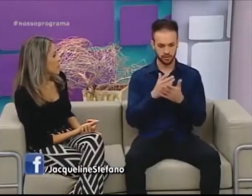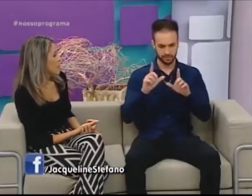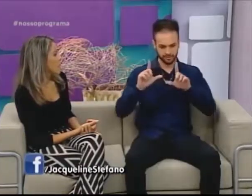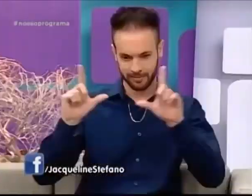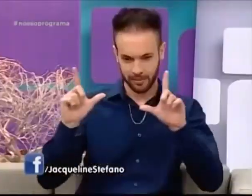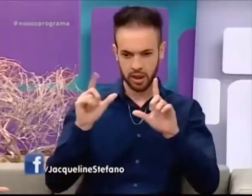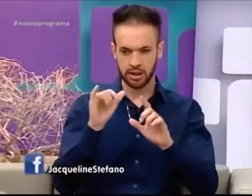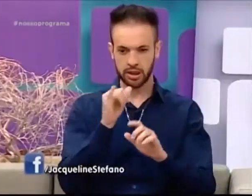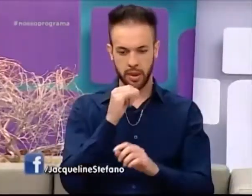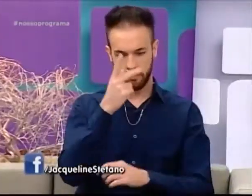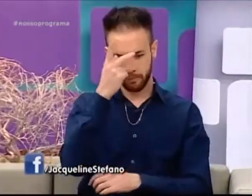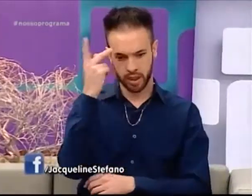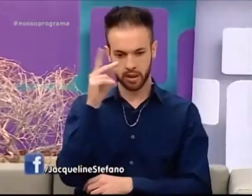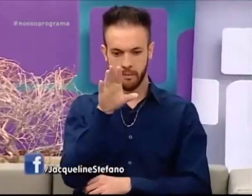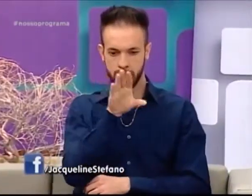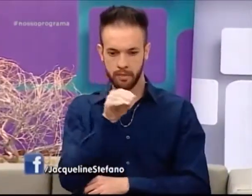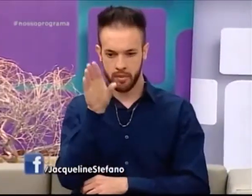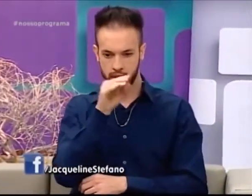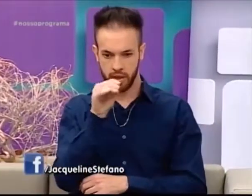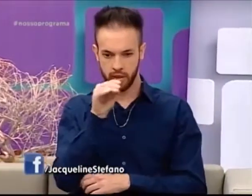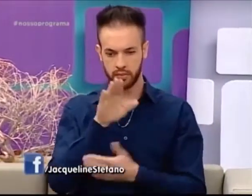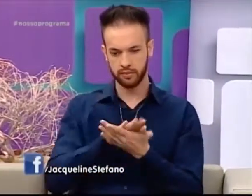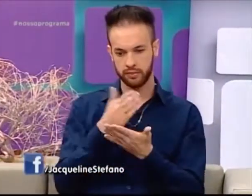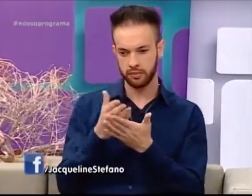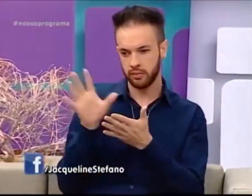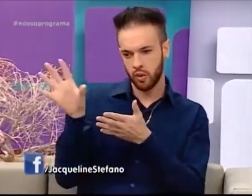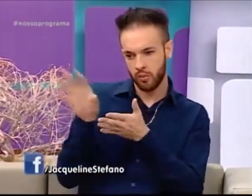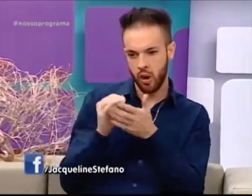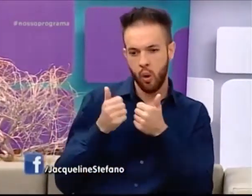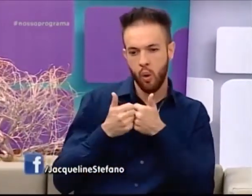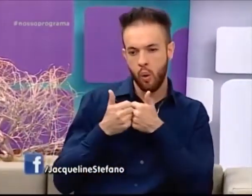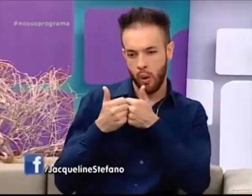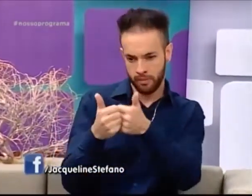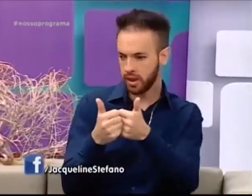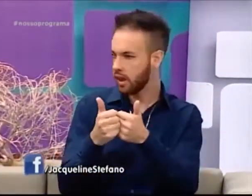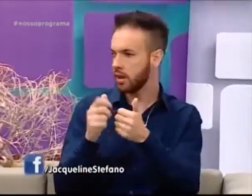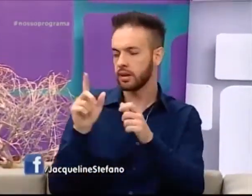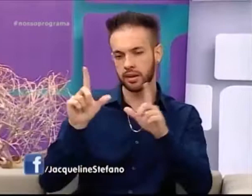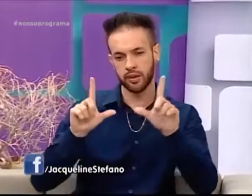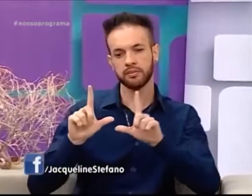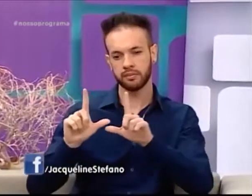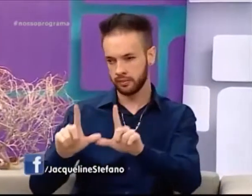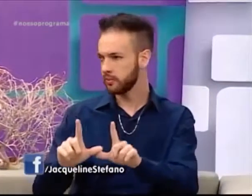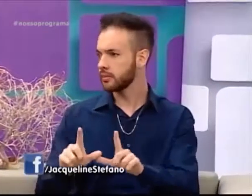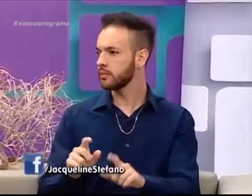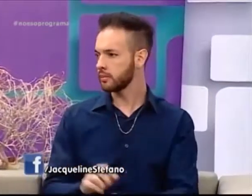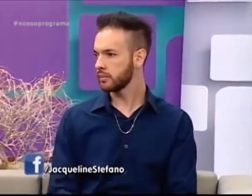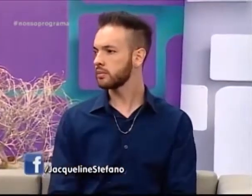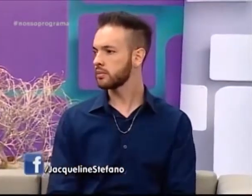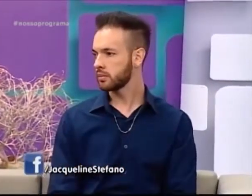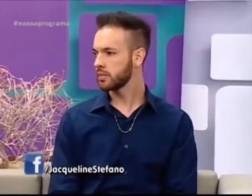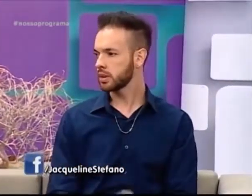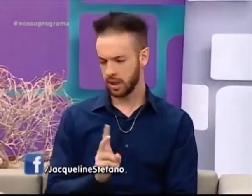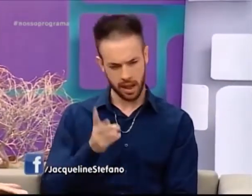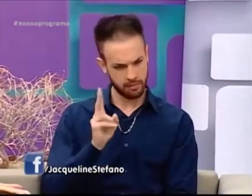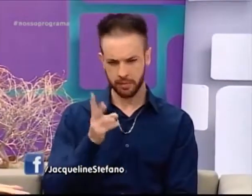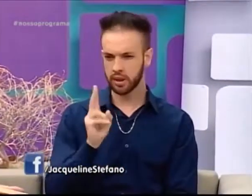Na minha opinião, a pessoa está falando, precisa ter um intérprete acompanhar. Sempre.